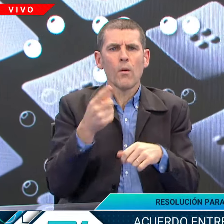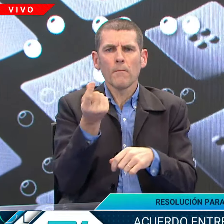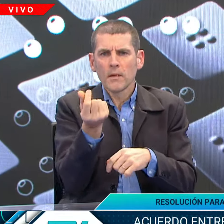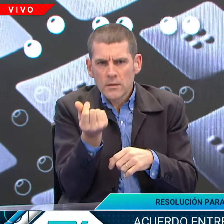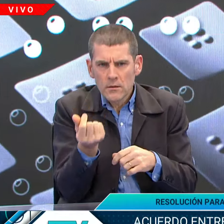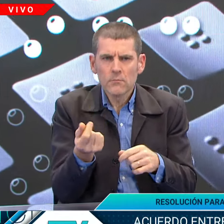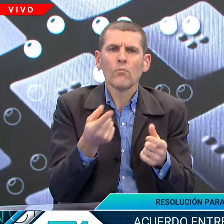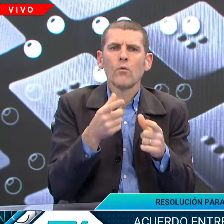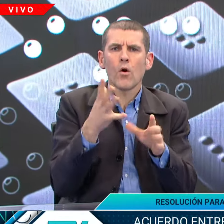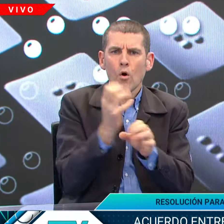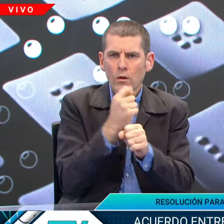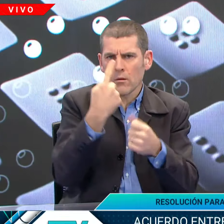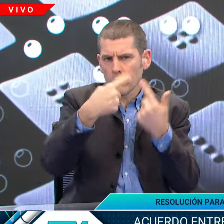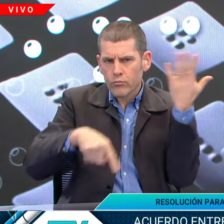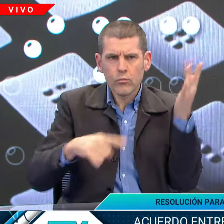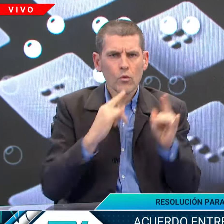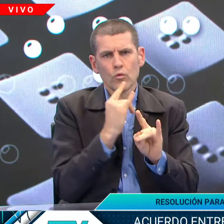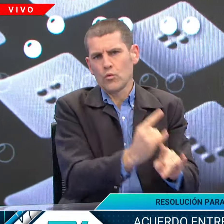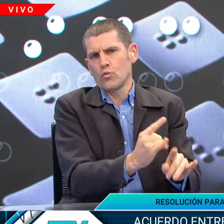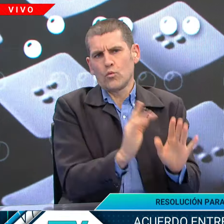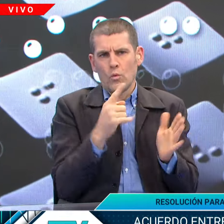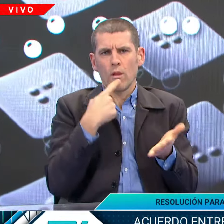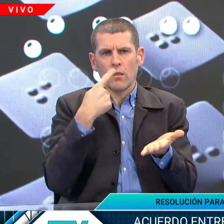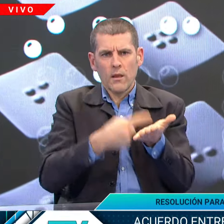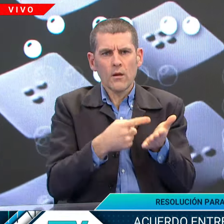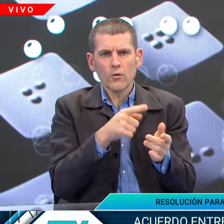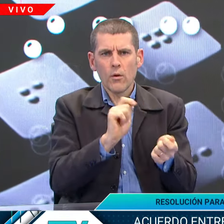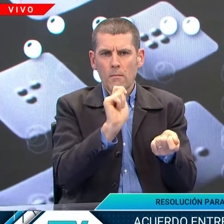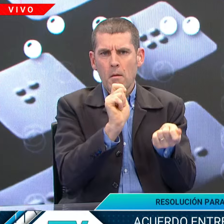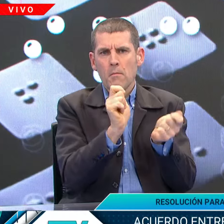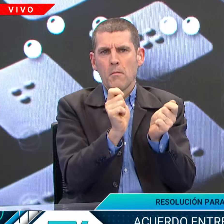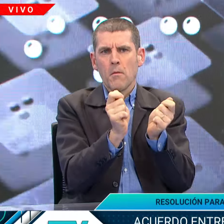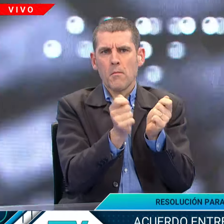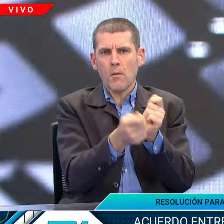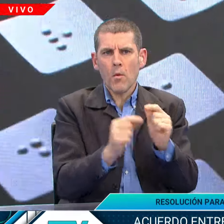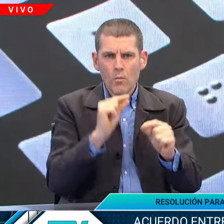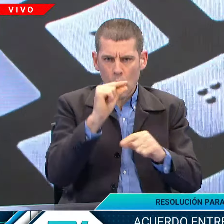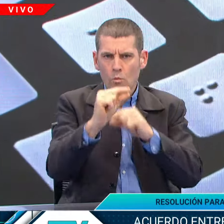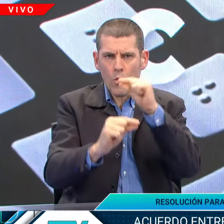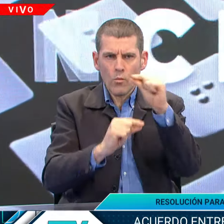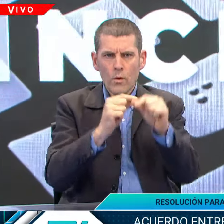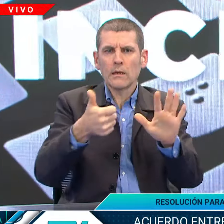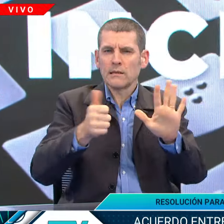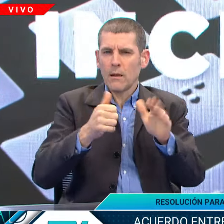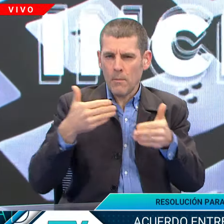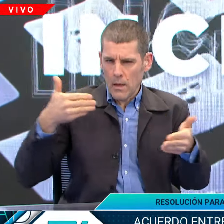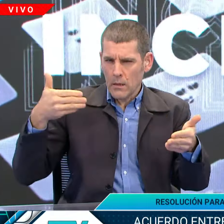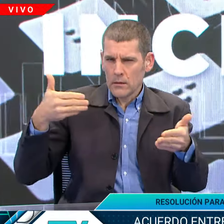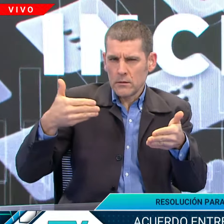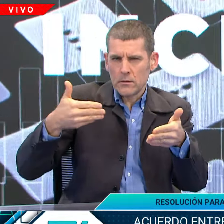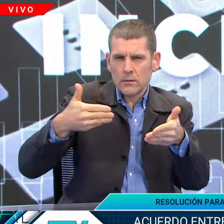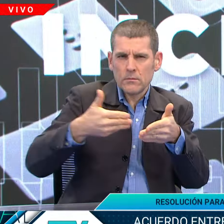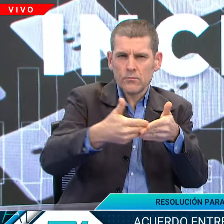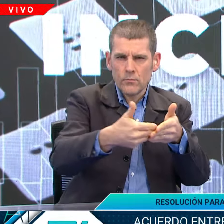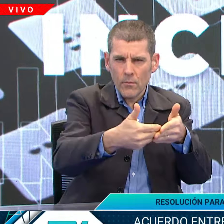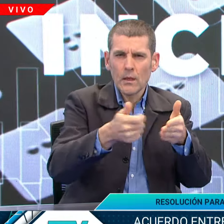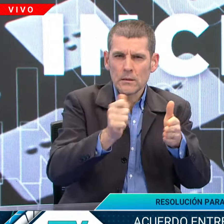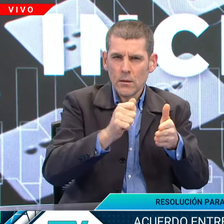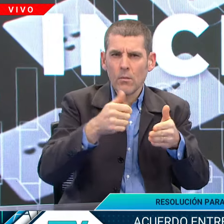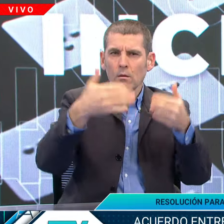traspaso se llevará a cabo de manera gradual en un periodo de transición de hasta seis meses para